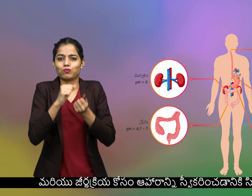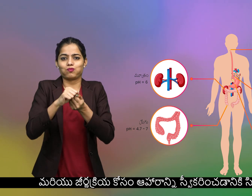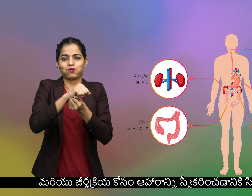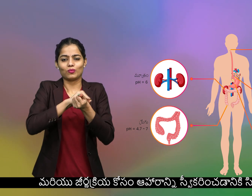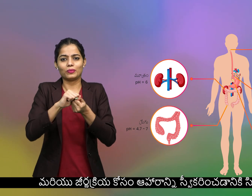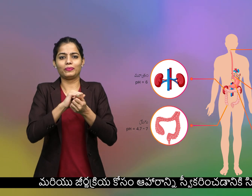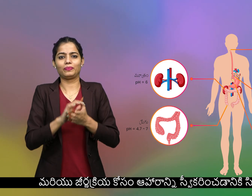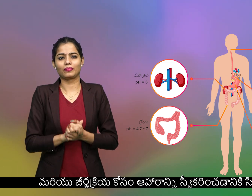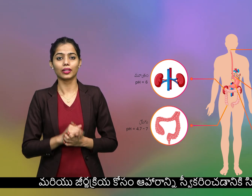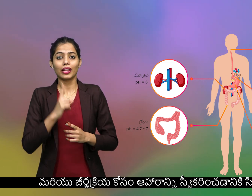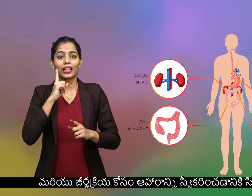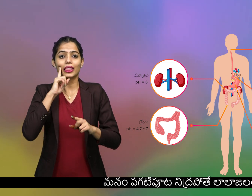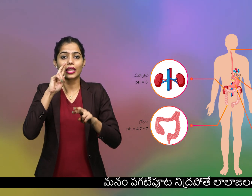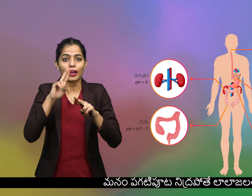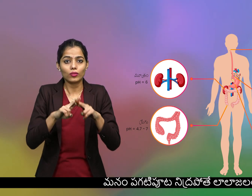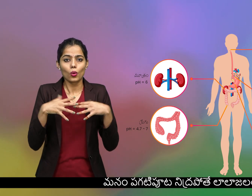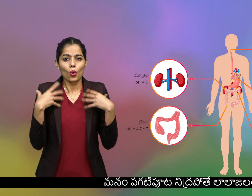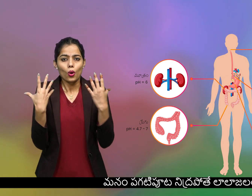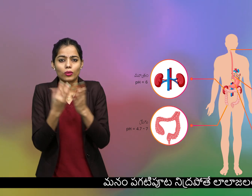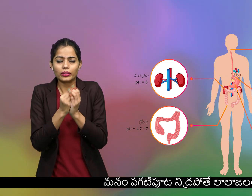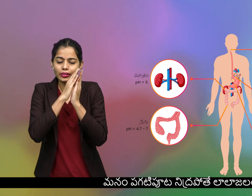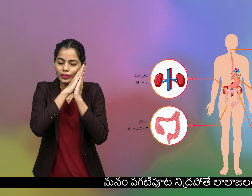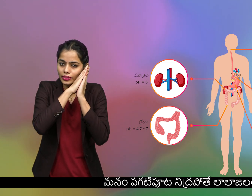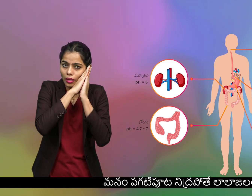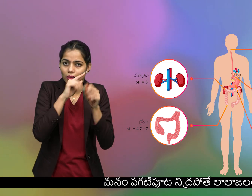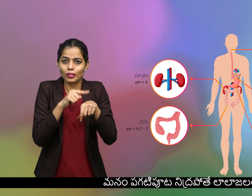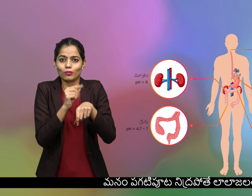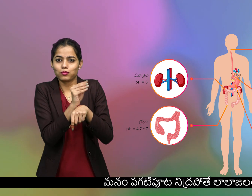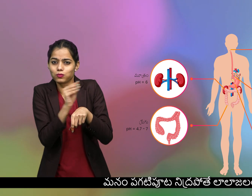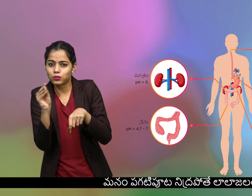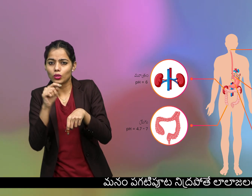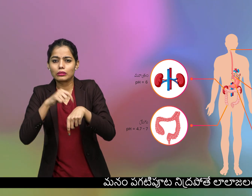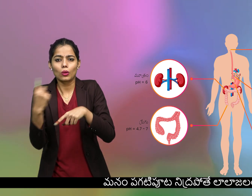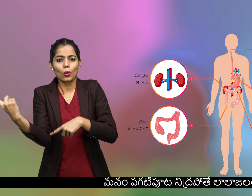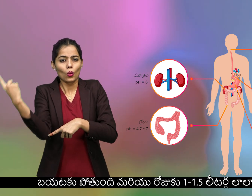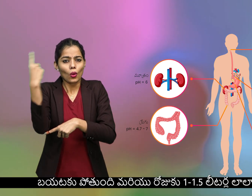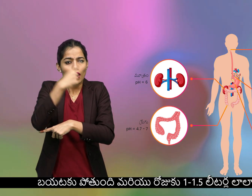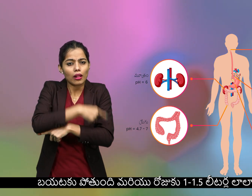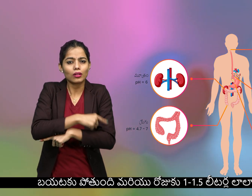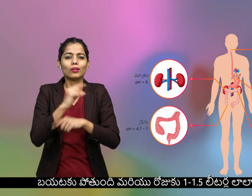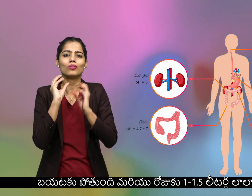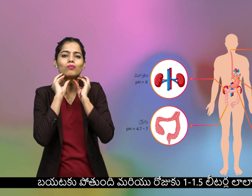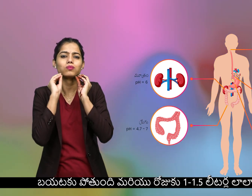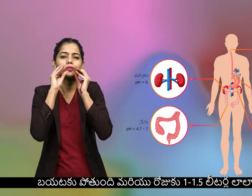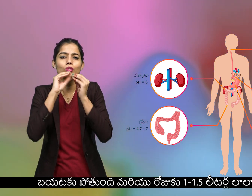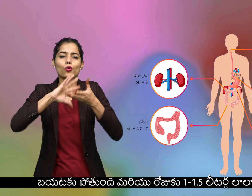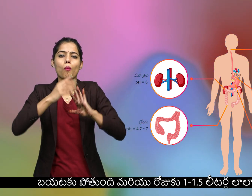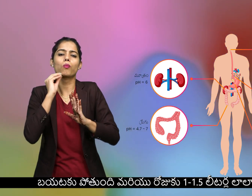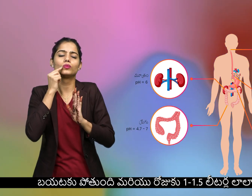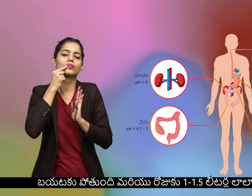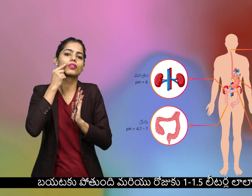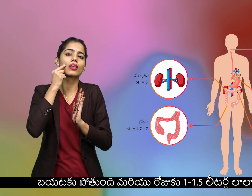స్వీకరించడానికి సిద్ధంగా ఉంటుంది. మనం పగటిపూట నిద్రపోతే లాలాజలం బయటకు పోతుంది మరియు and we రోజుకి